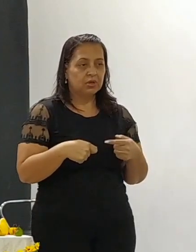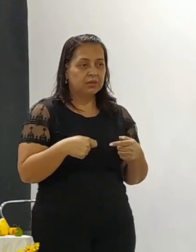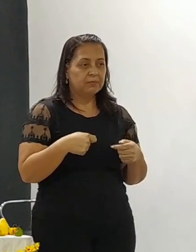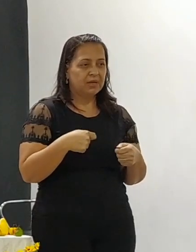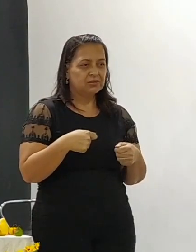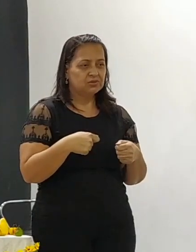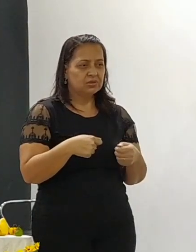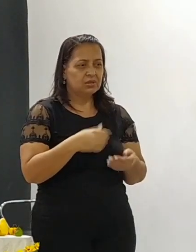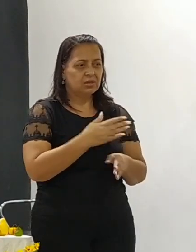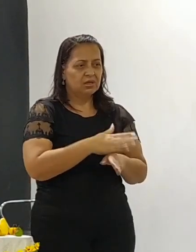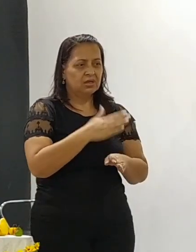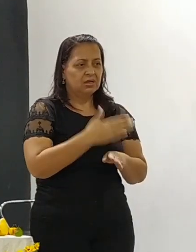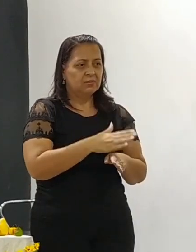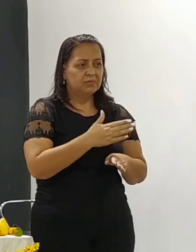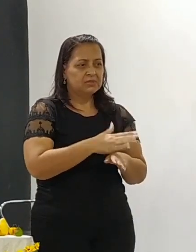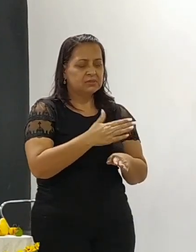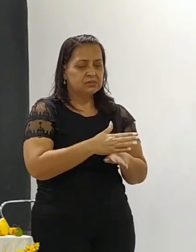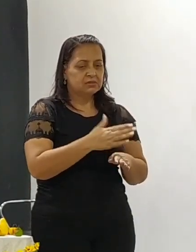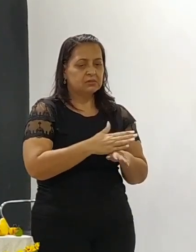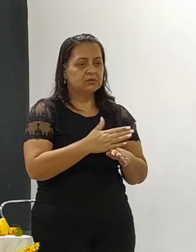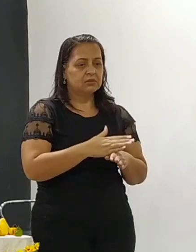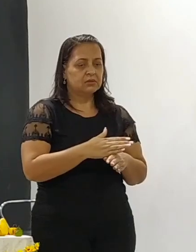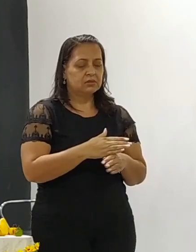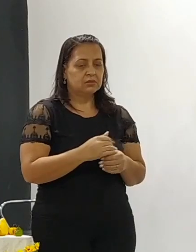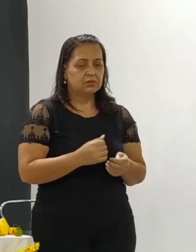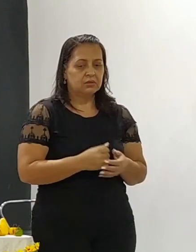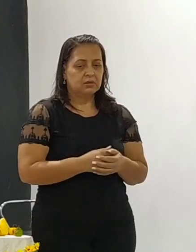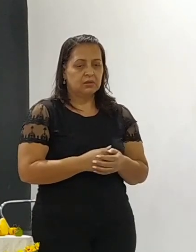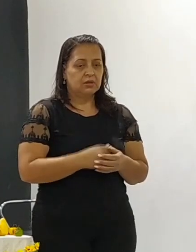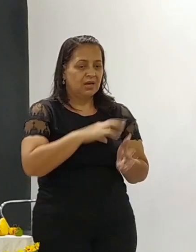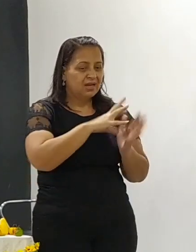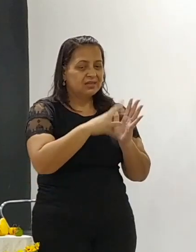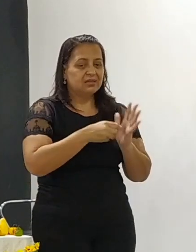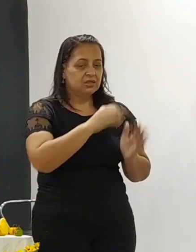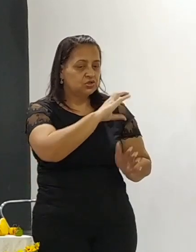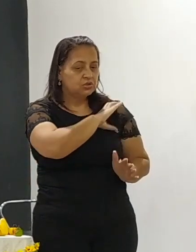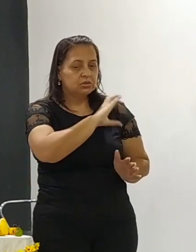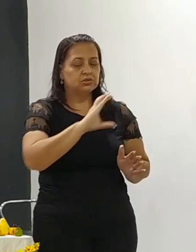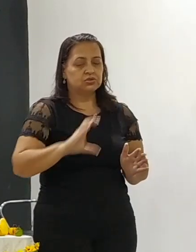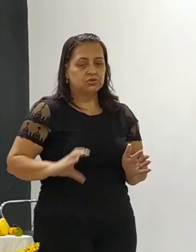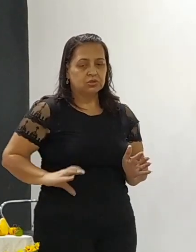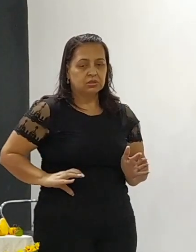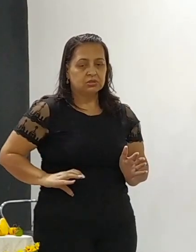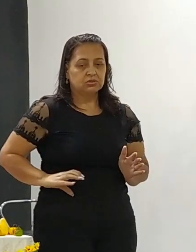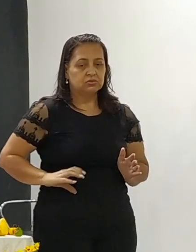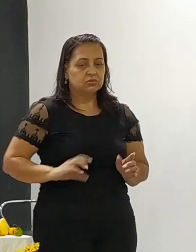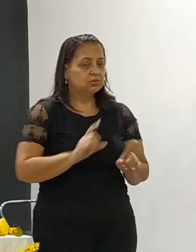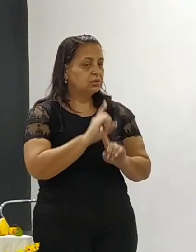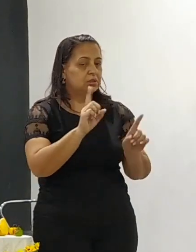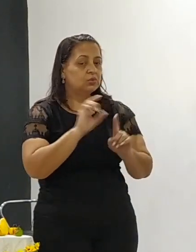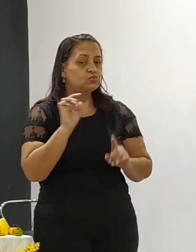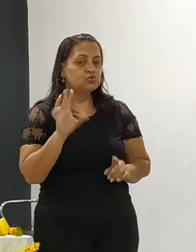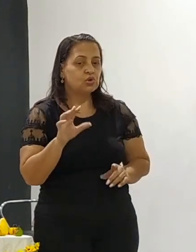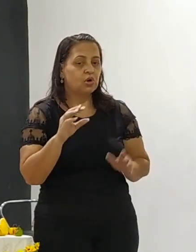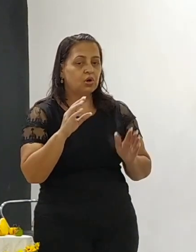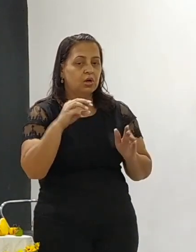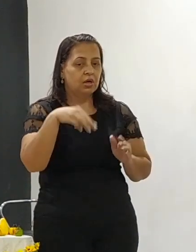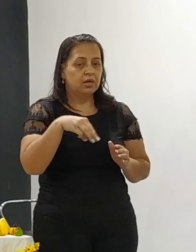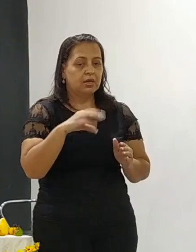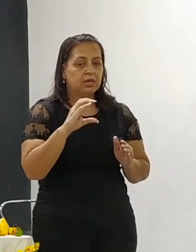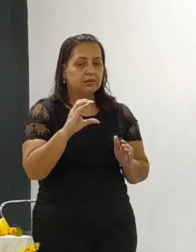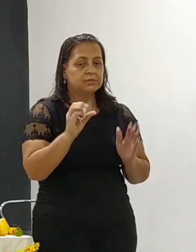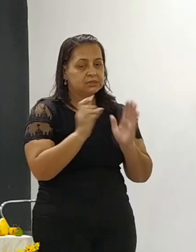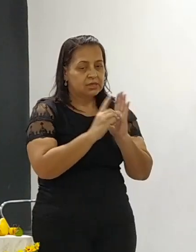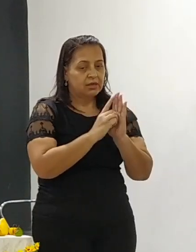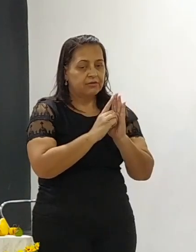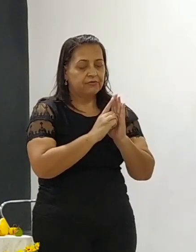missão. A igreja de Cristo, não só o MCF, mas a igreja de Cristo aqui